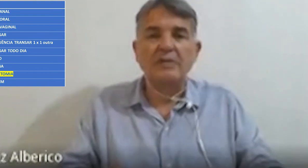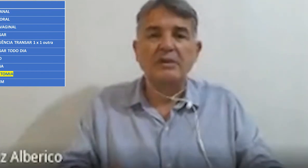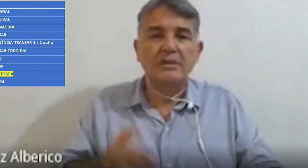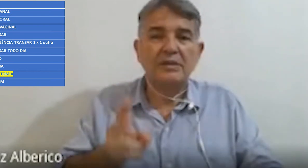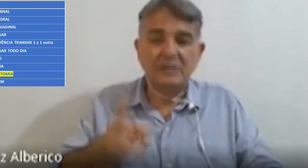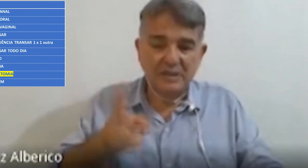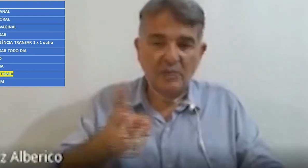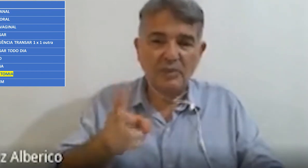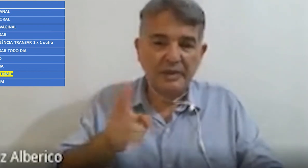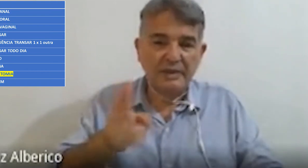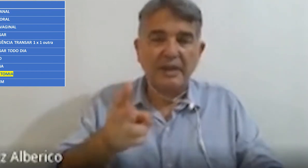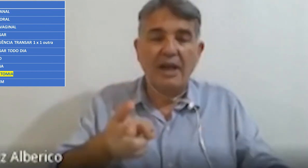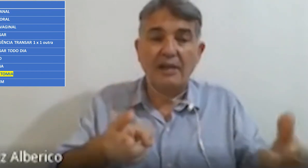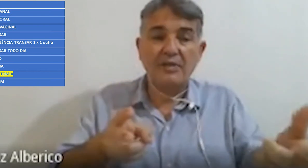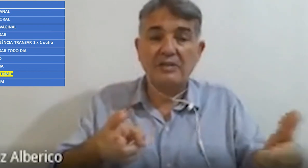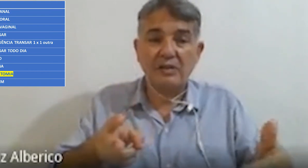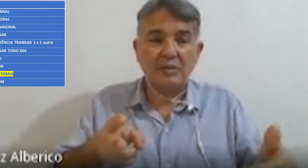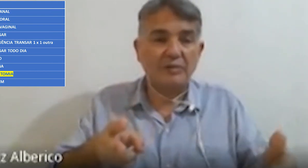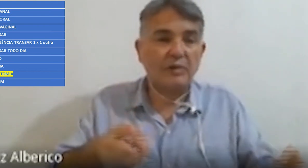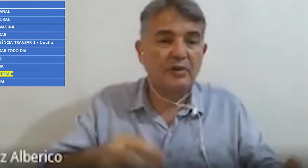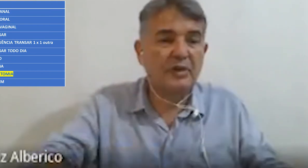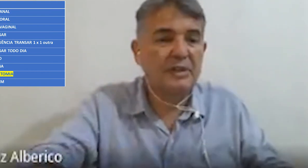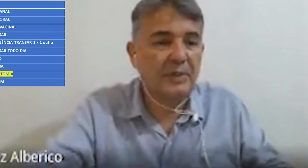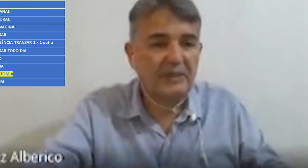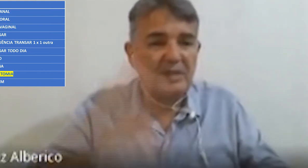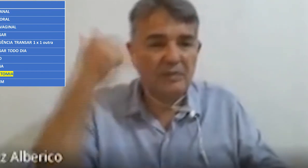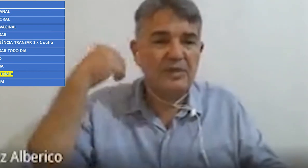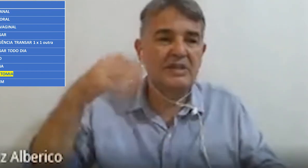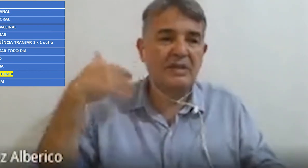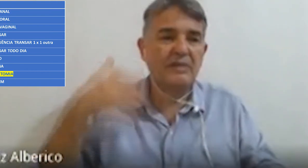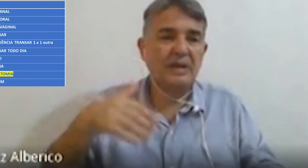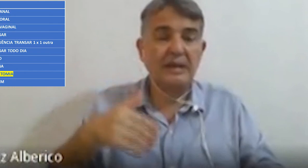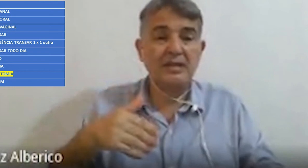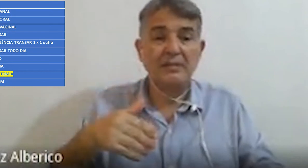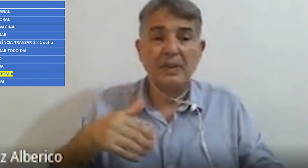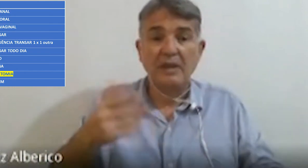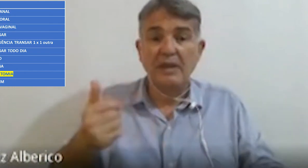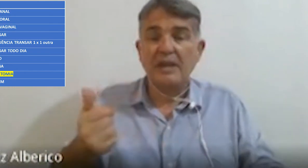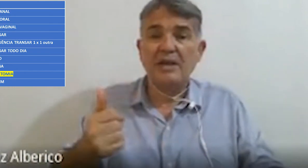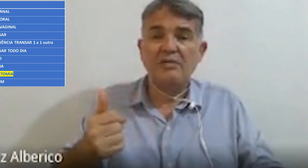Né? Sempre. Aí você, então, ficou faltando essa palavra sempre, mas você já sabe que foi lá de trás. E aí vem